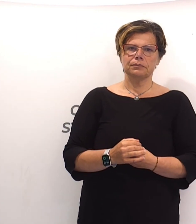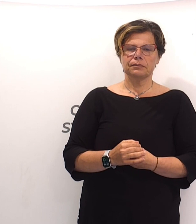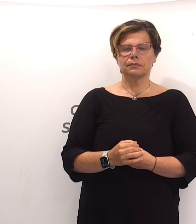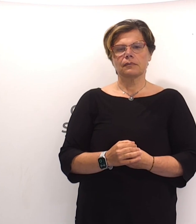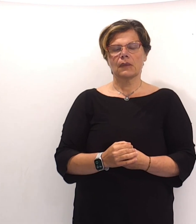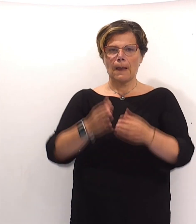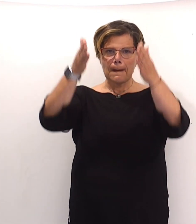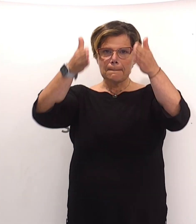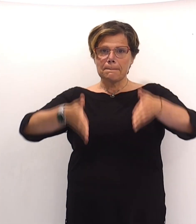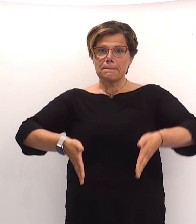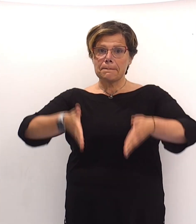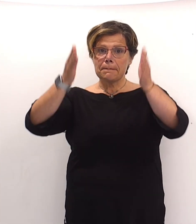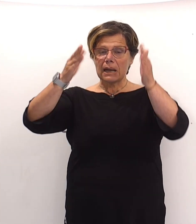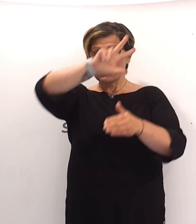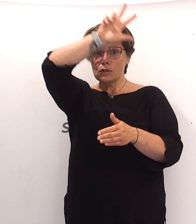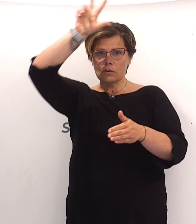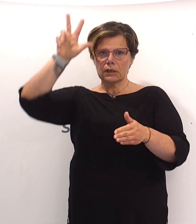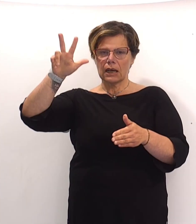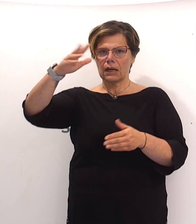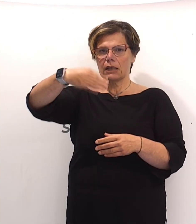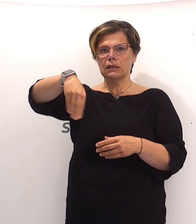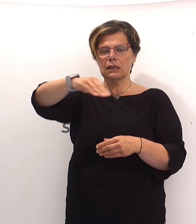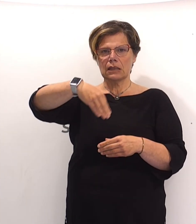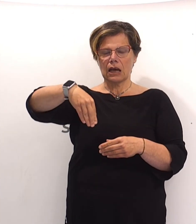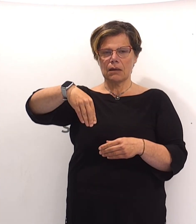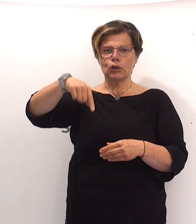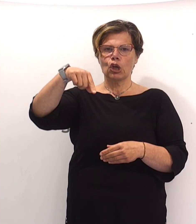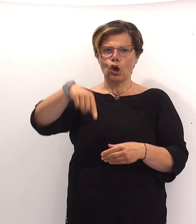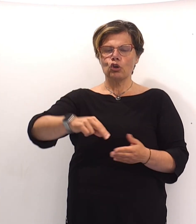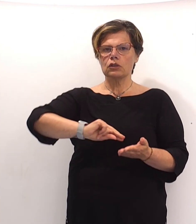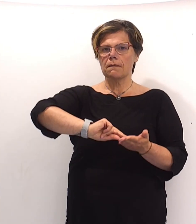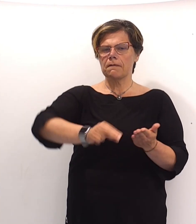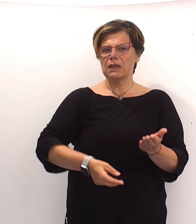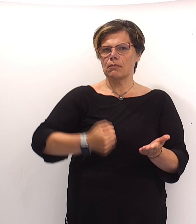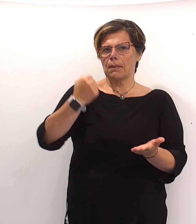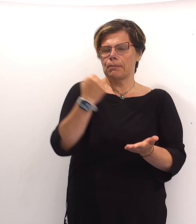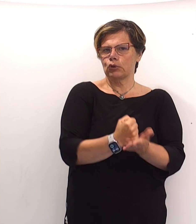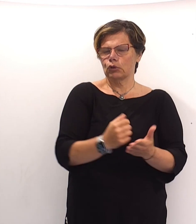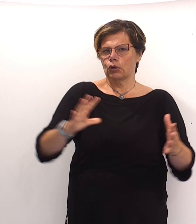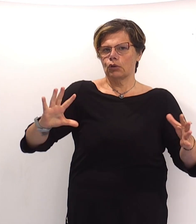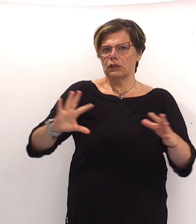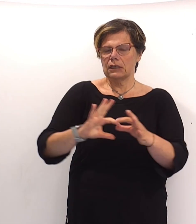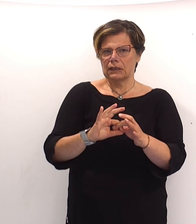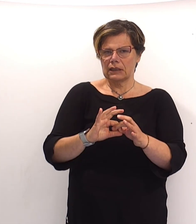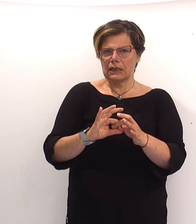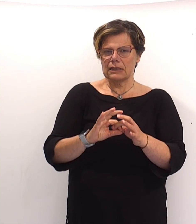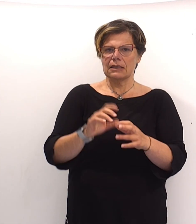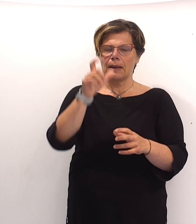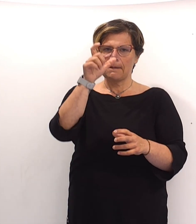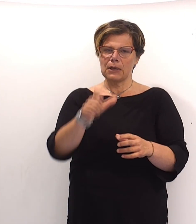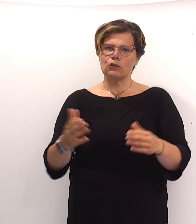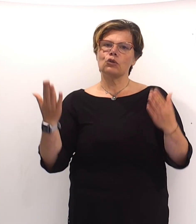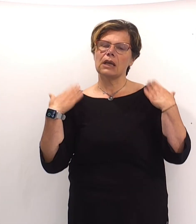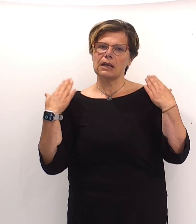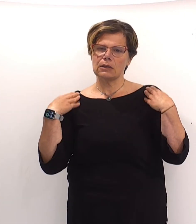A Palazzo Reale a Napoli è avvenuta oggi la firma del protocollo d'intesa tra Soprintendenza